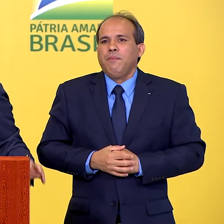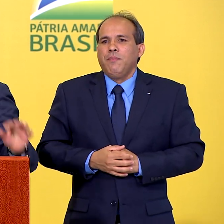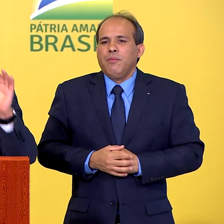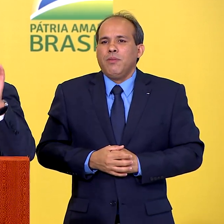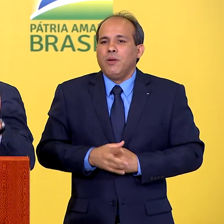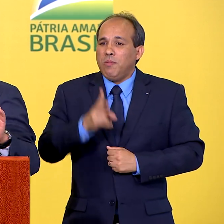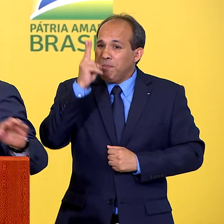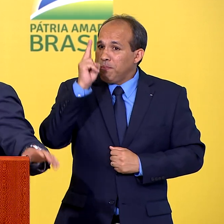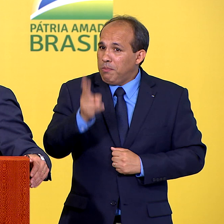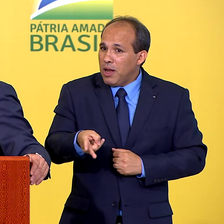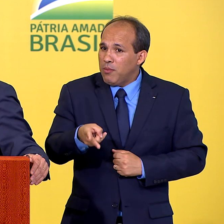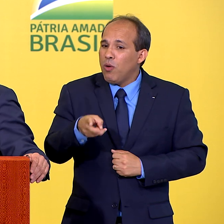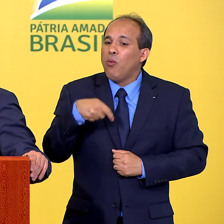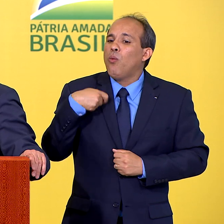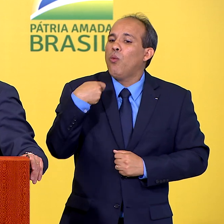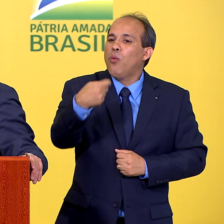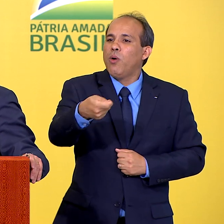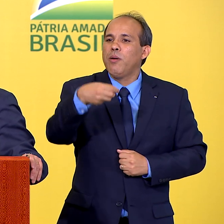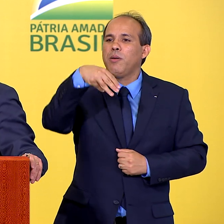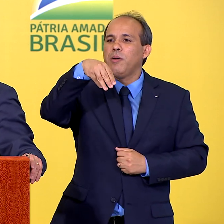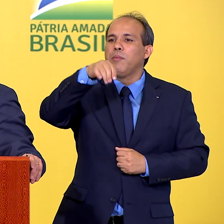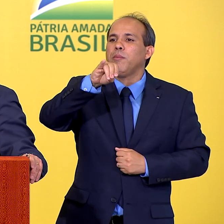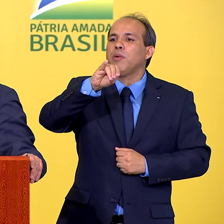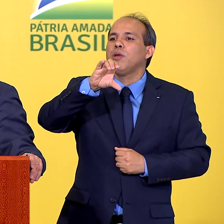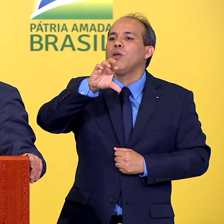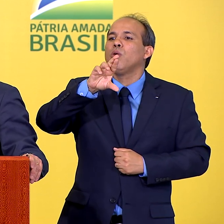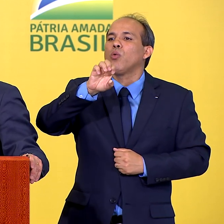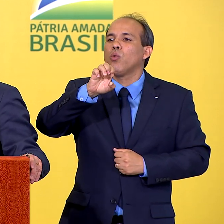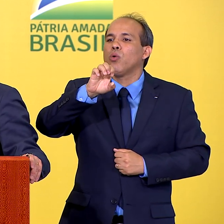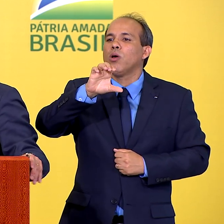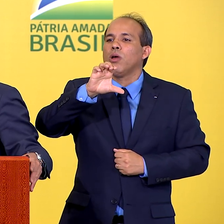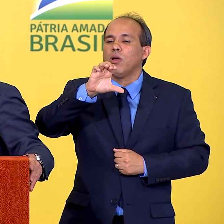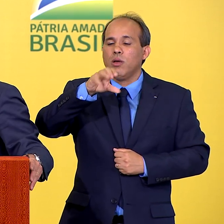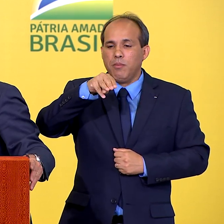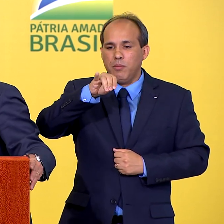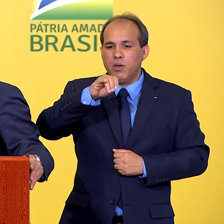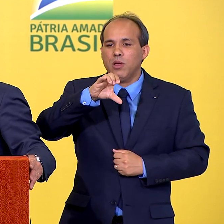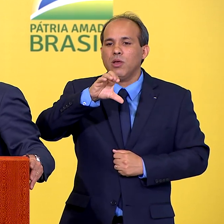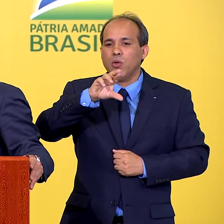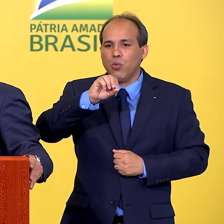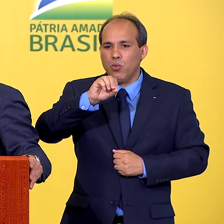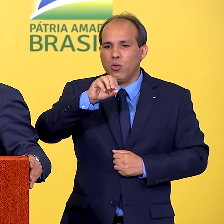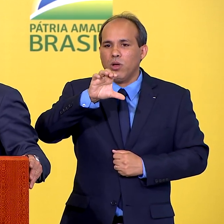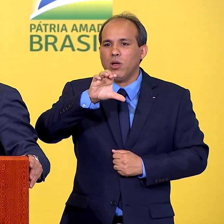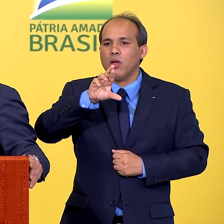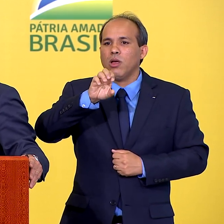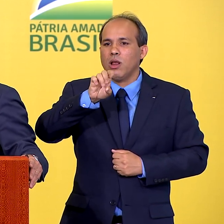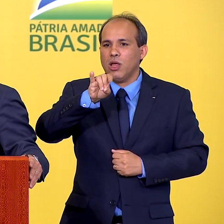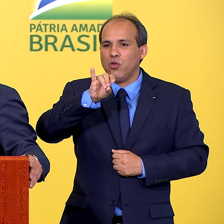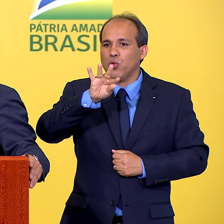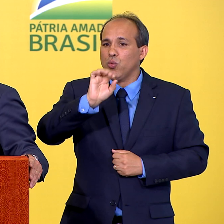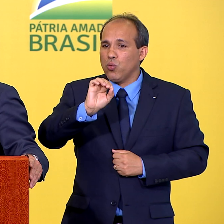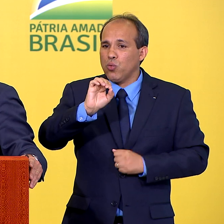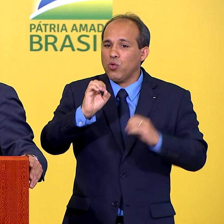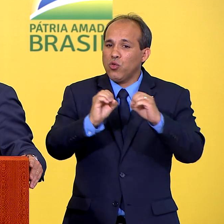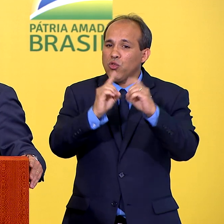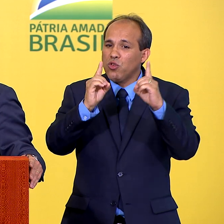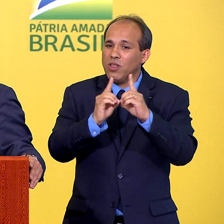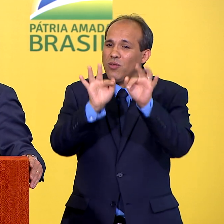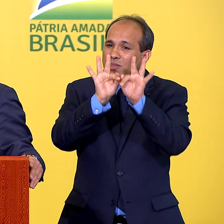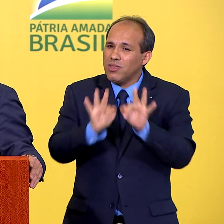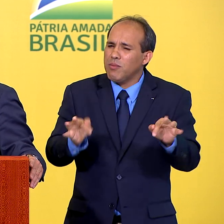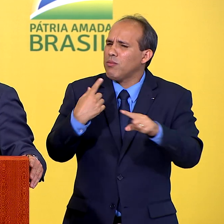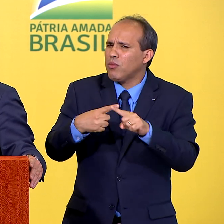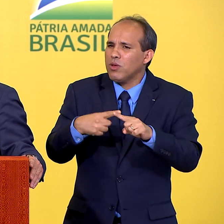E esse se chama microcrédito digital, ministro Milton, simplificado. Sabe por quê? Porque